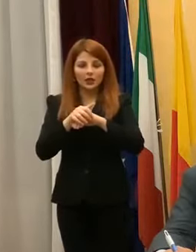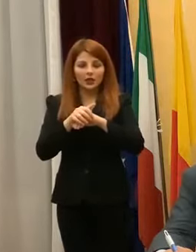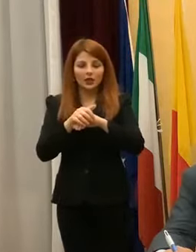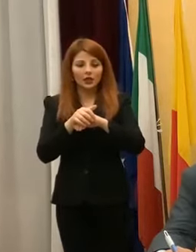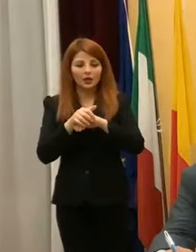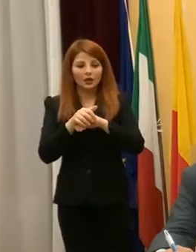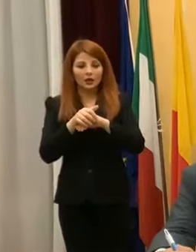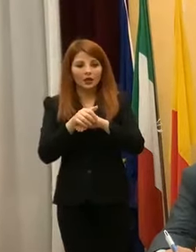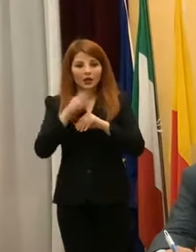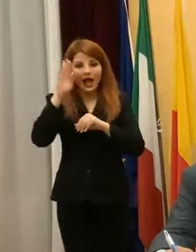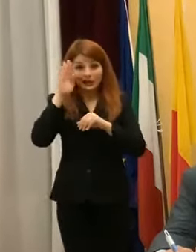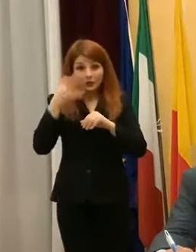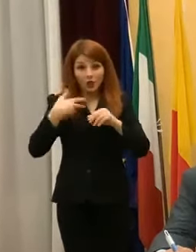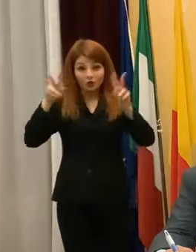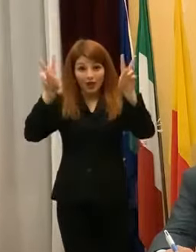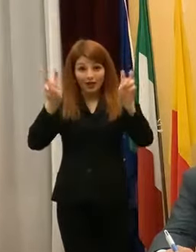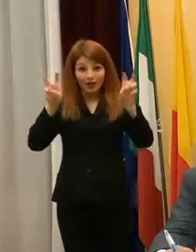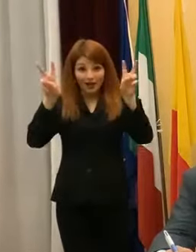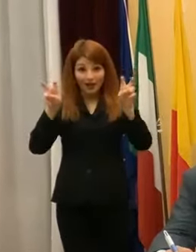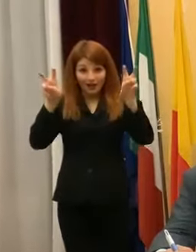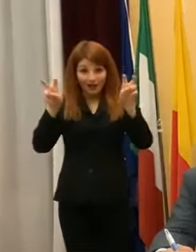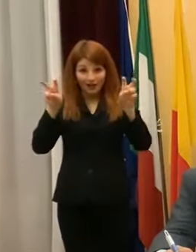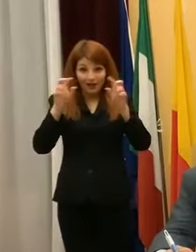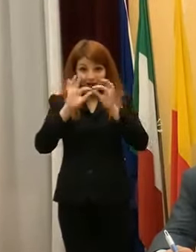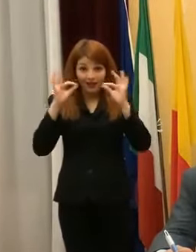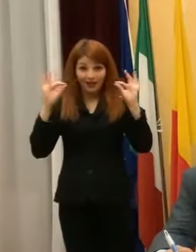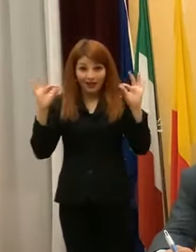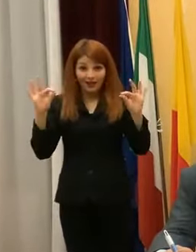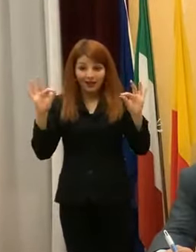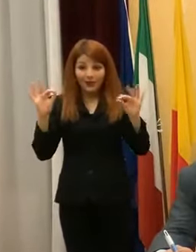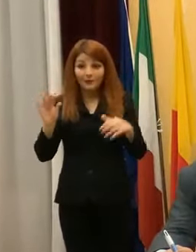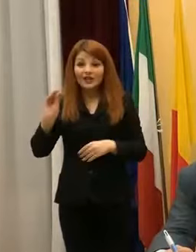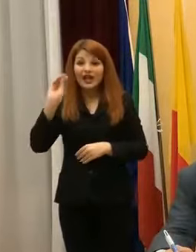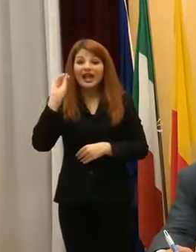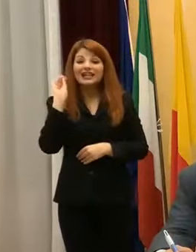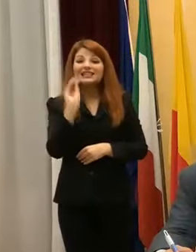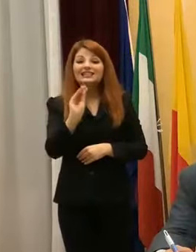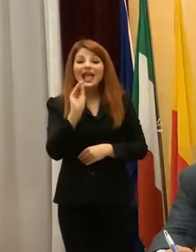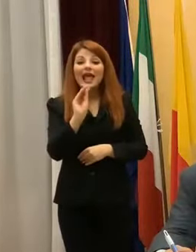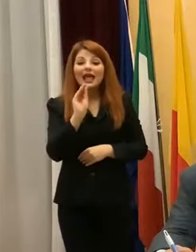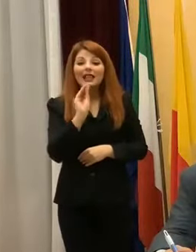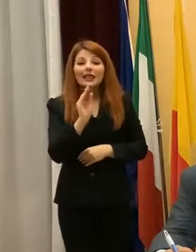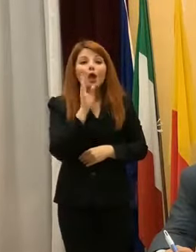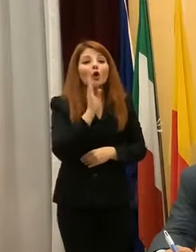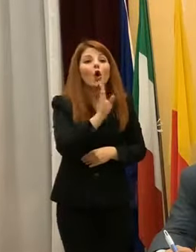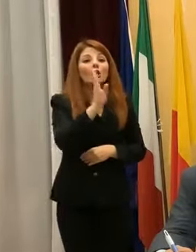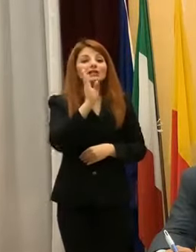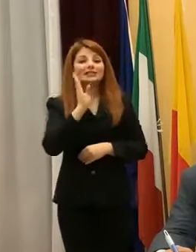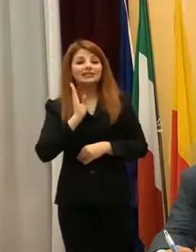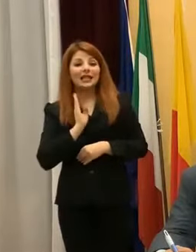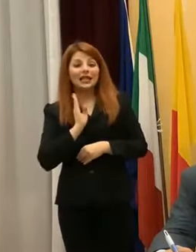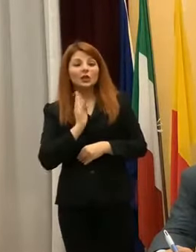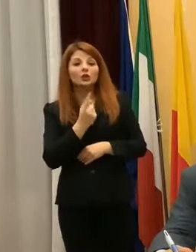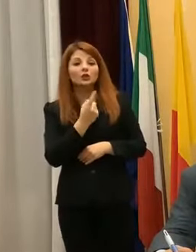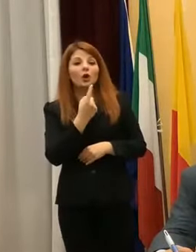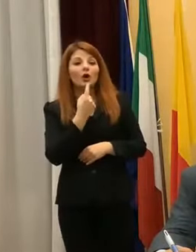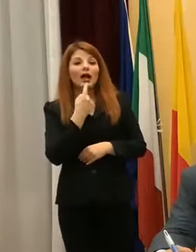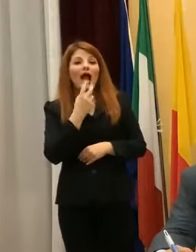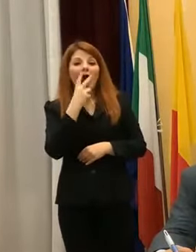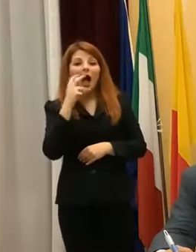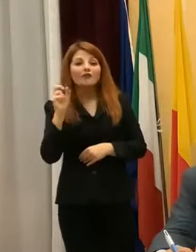apre virgolette, chieda consiglio al suo difensore, due punti, le dirà che esercitare